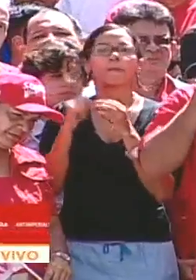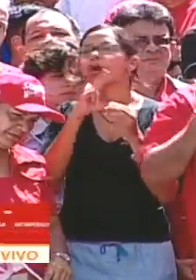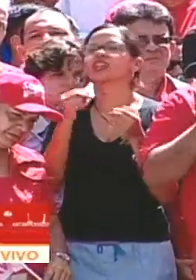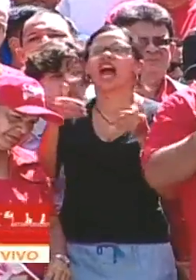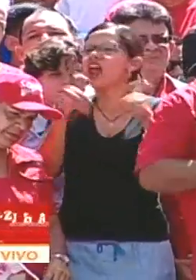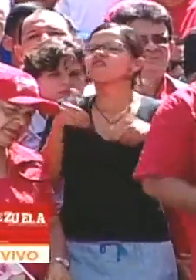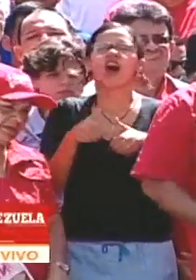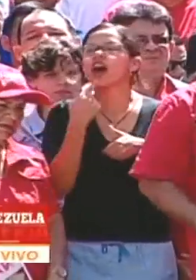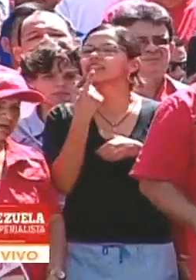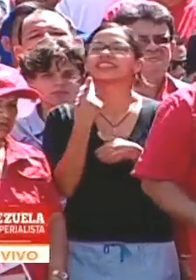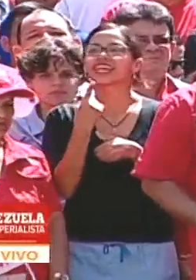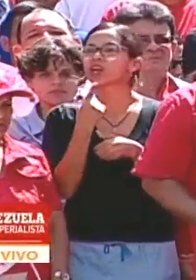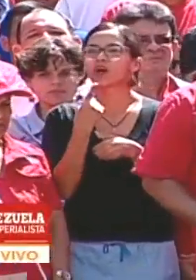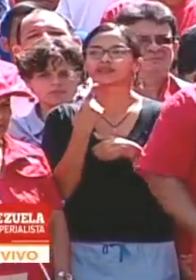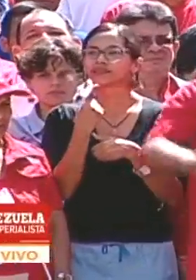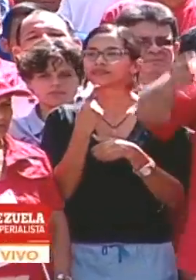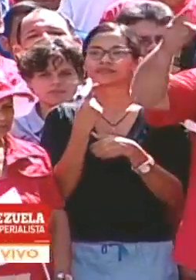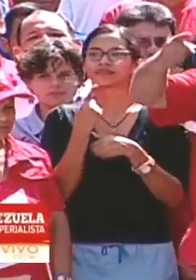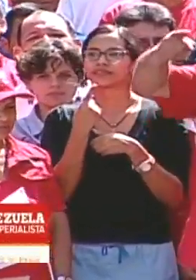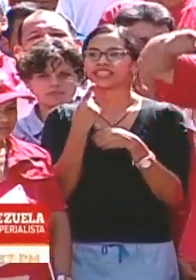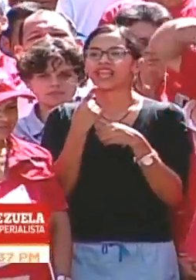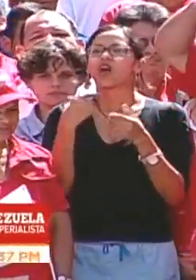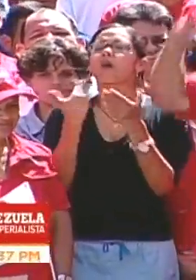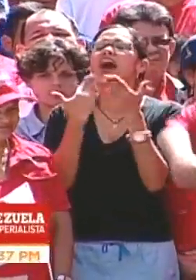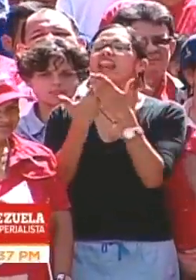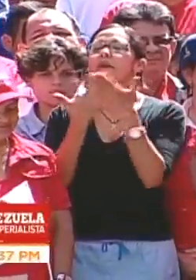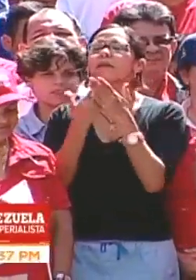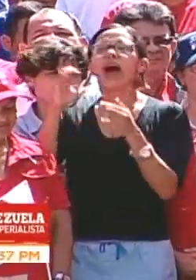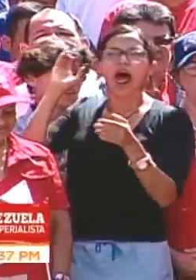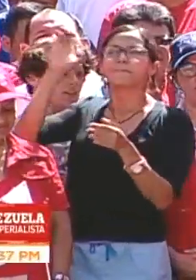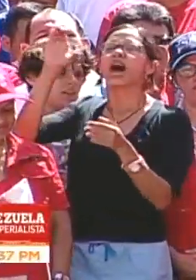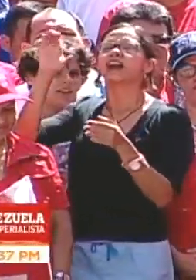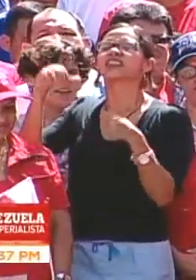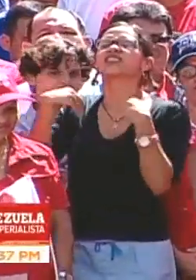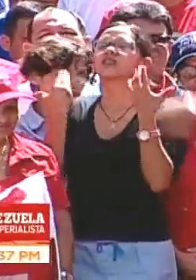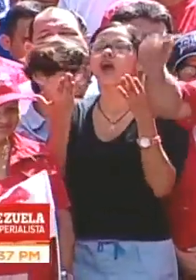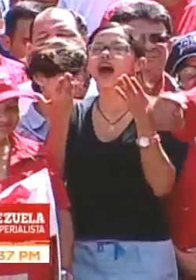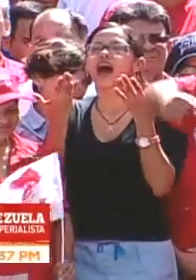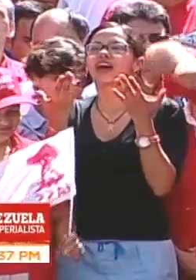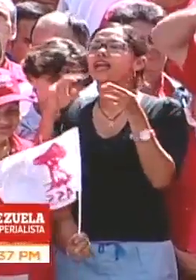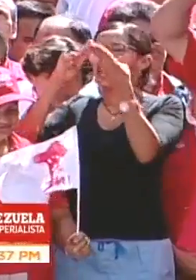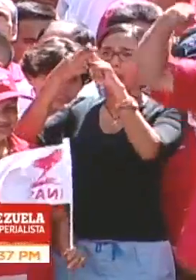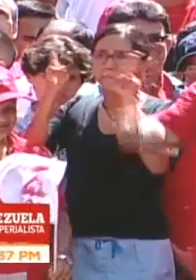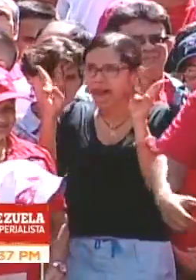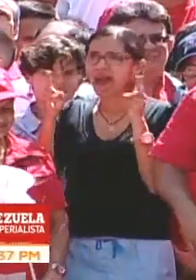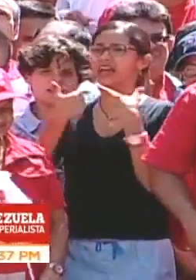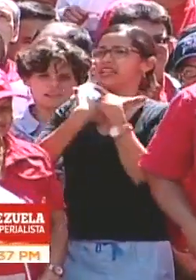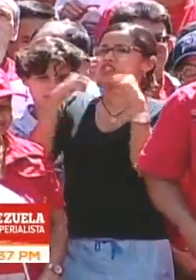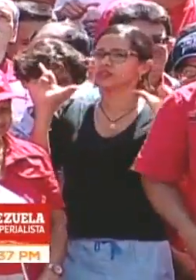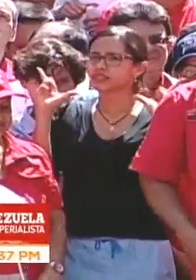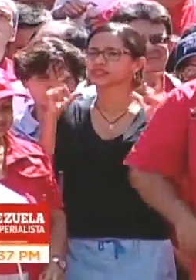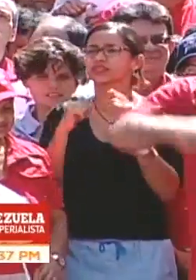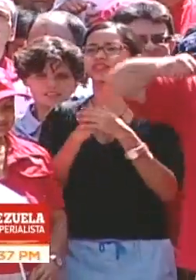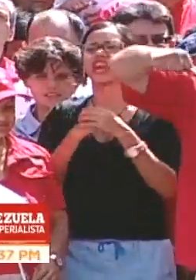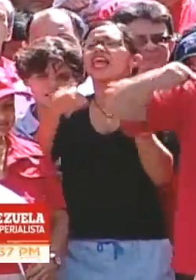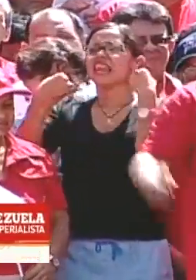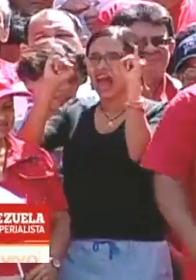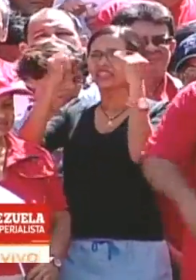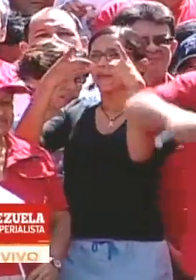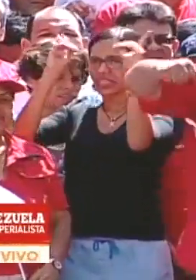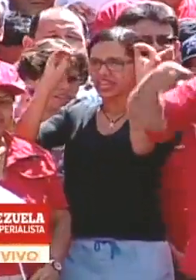el coraje de decirlo. ¿Cuál es la propuesta de la patria? La paz, la soberanía,